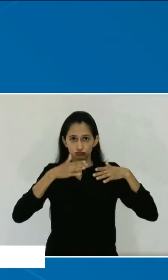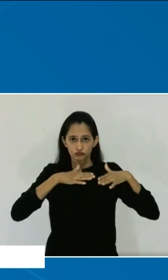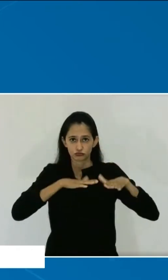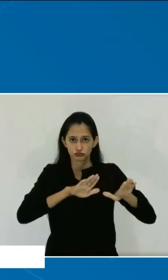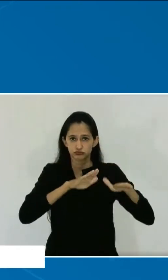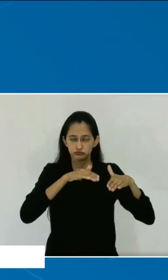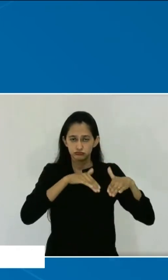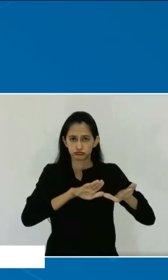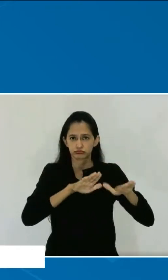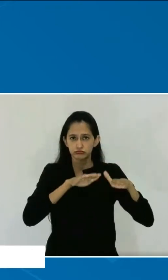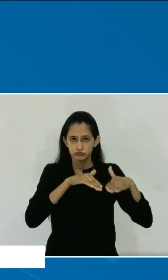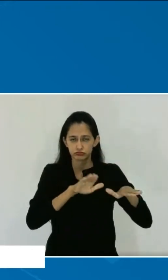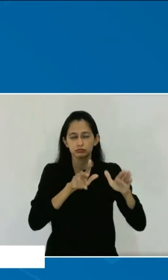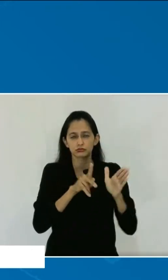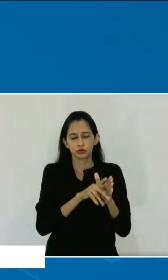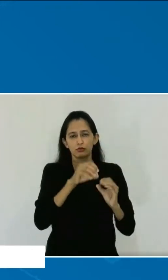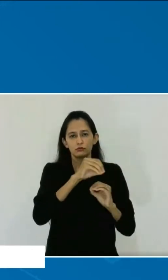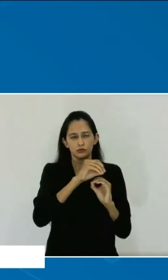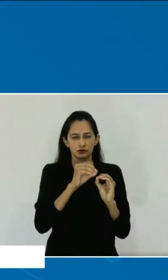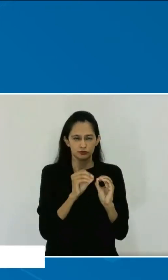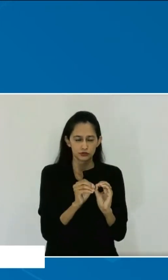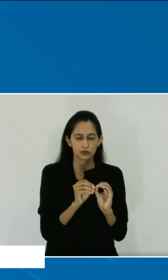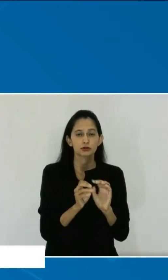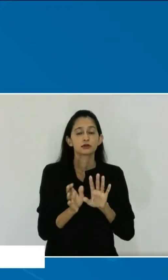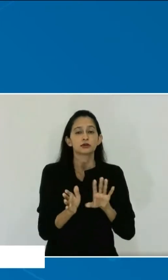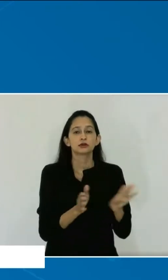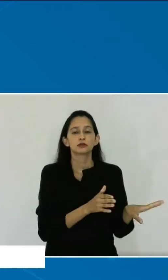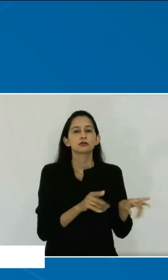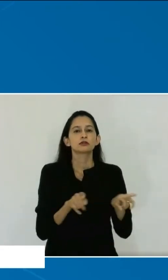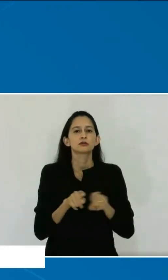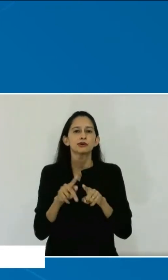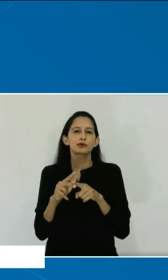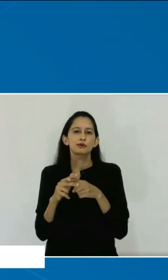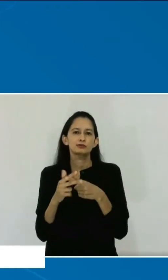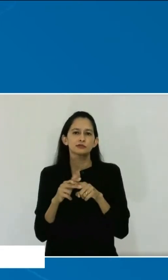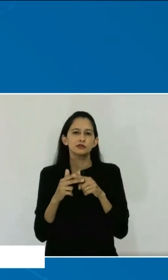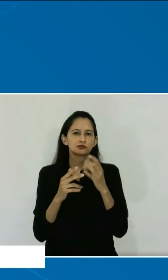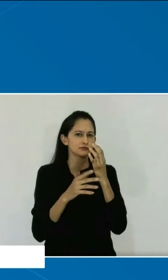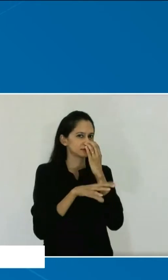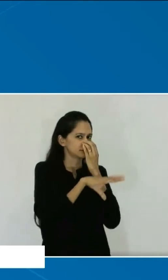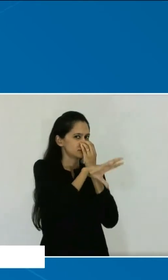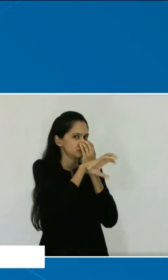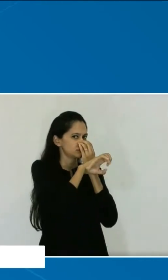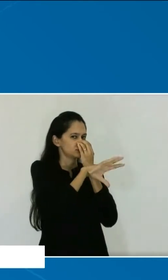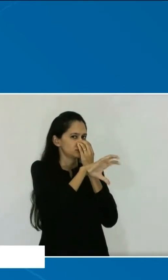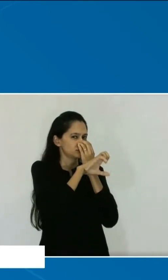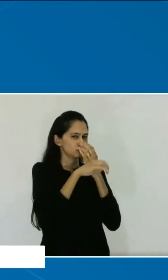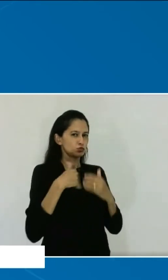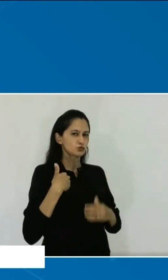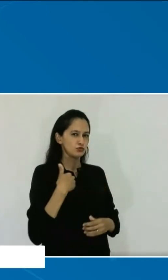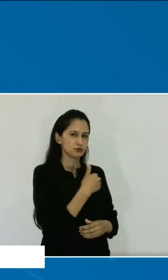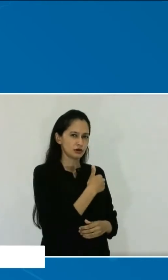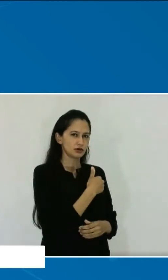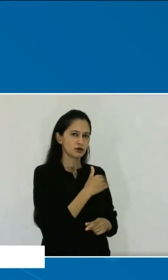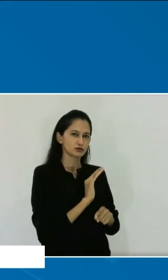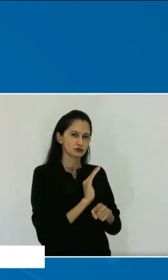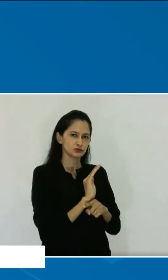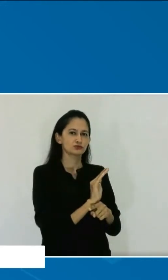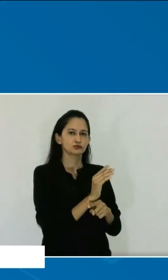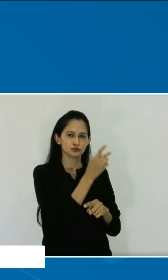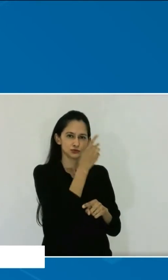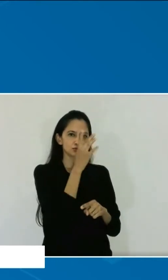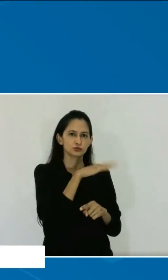Além da recuperação de respiradores, dos ventiladores pulmonares, né? Um